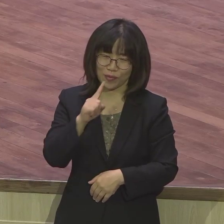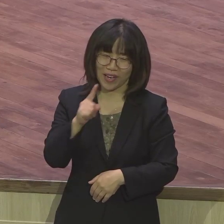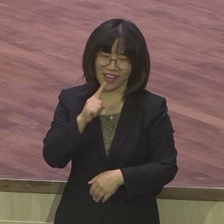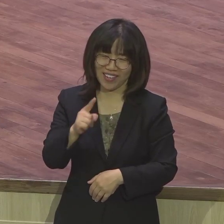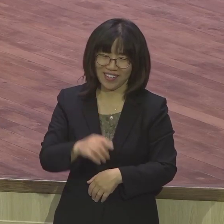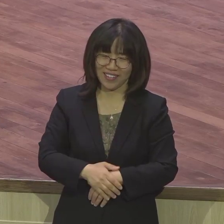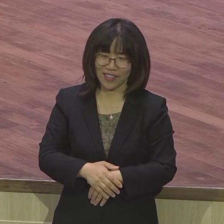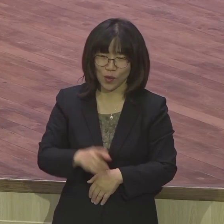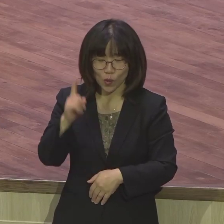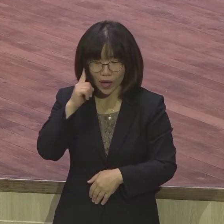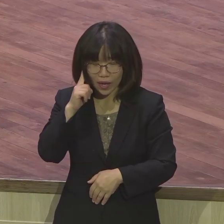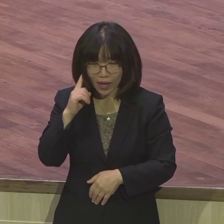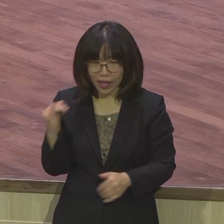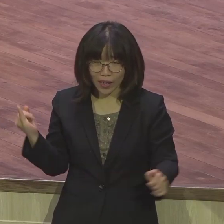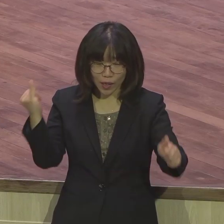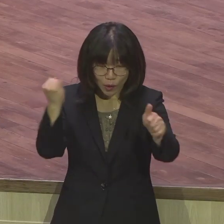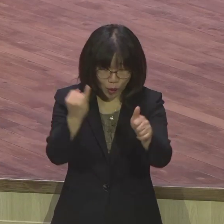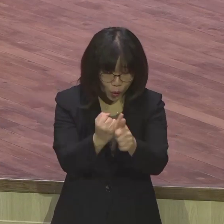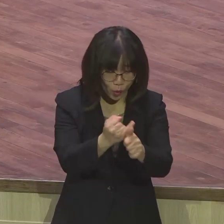아니 시집 가서 복음화 시켜야죠.